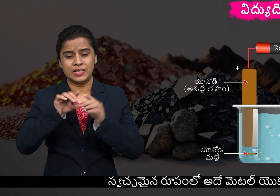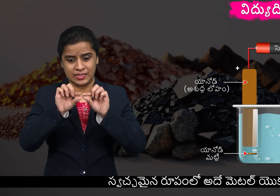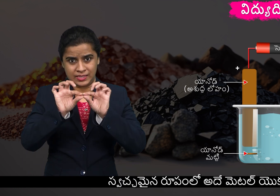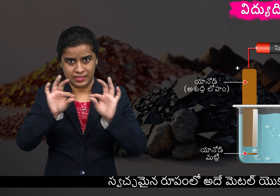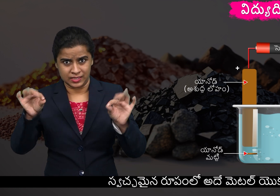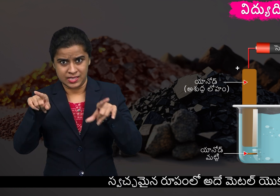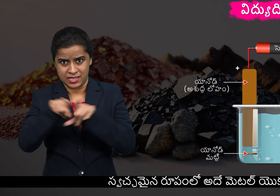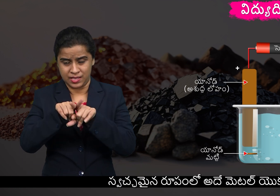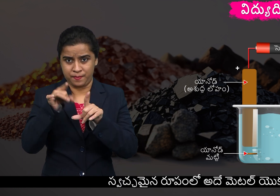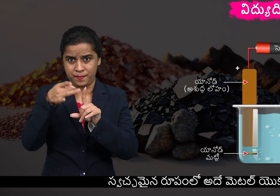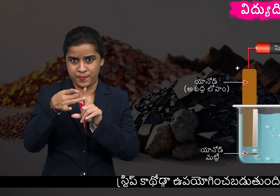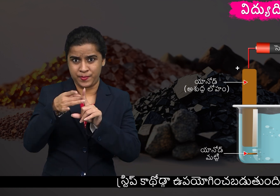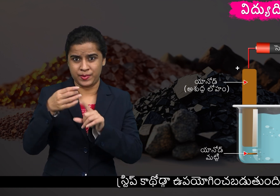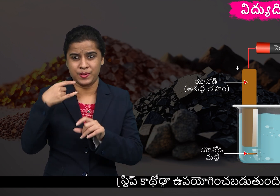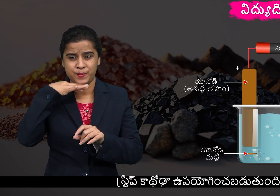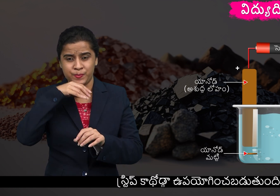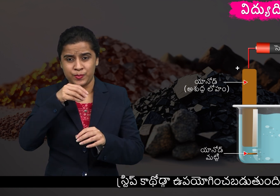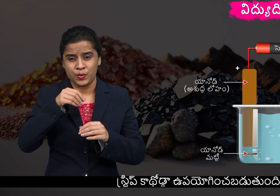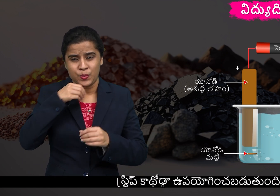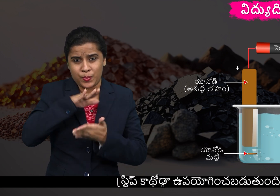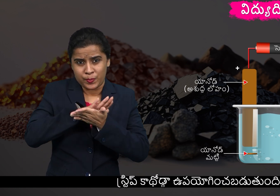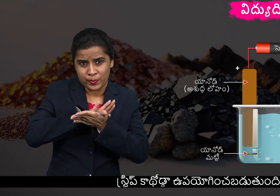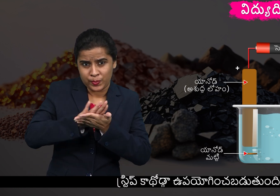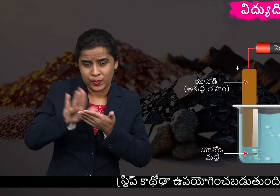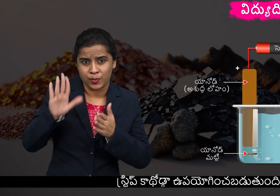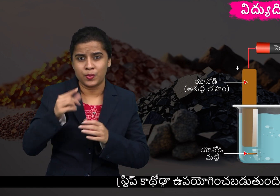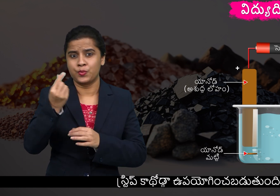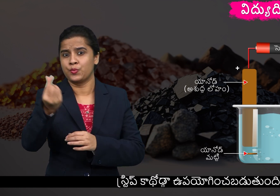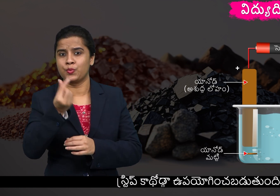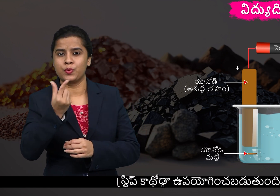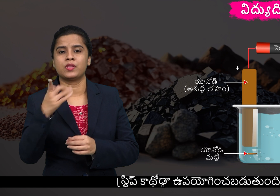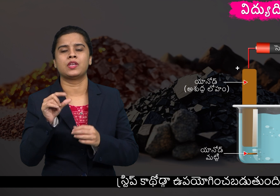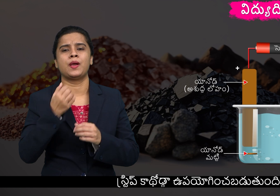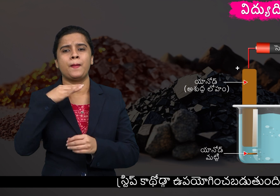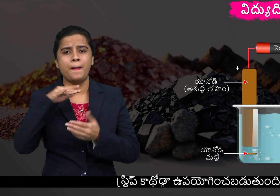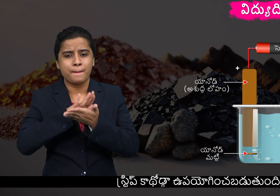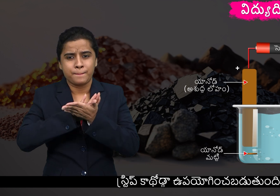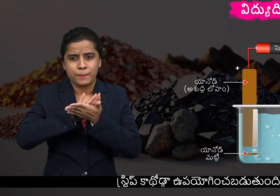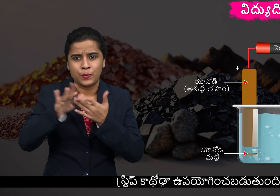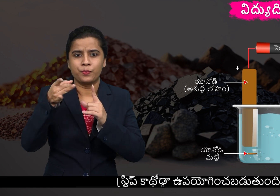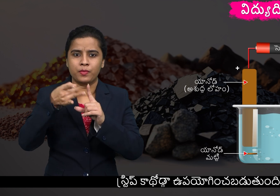స్వచ్ఛమైన రూపంలో అదే మెటల్ యొక్క స్ట్రిప్డ్ కాథోడ్గా ఉపయోగించబడుతుంది.